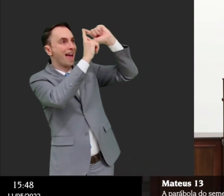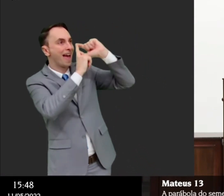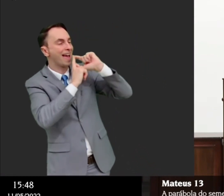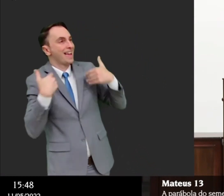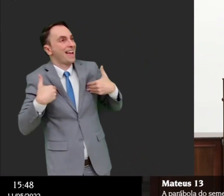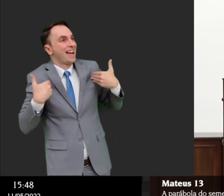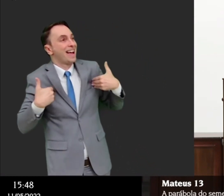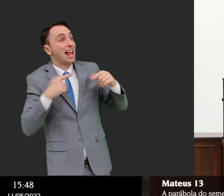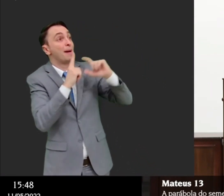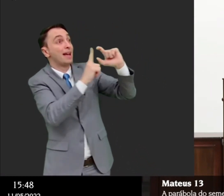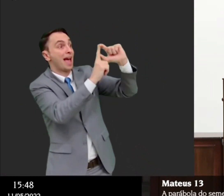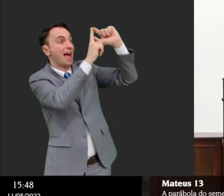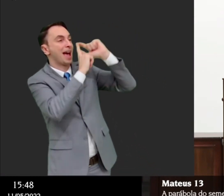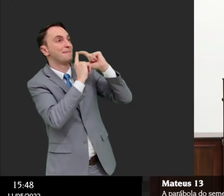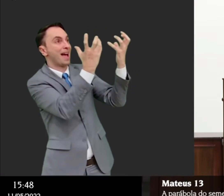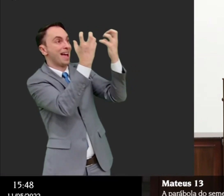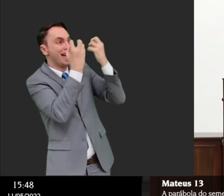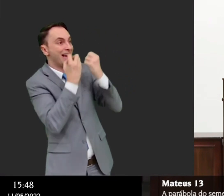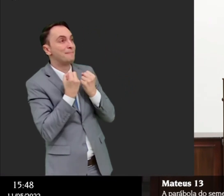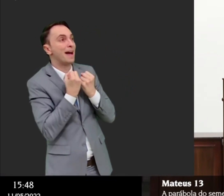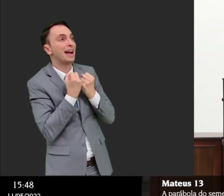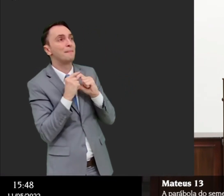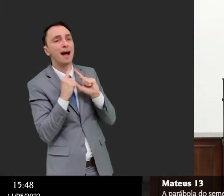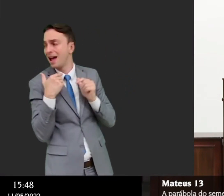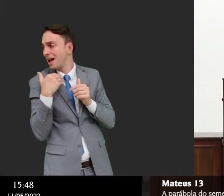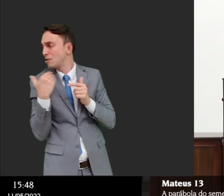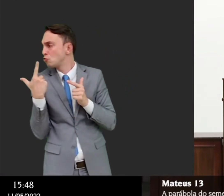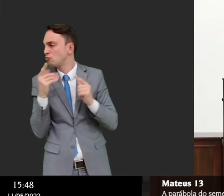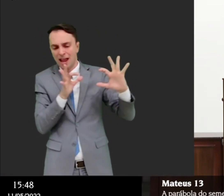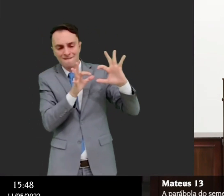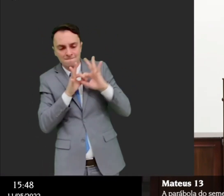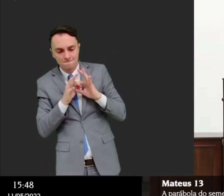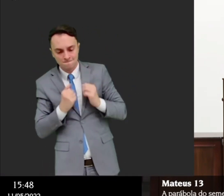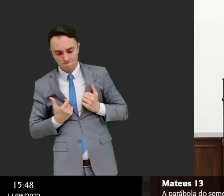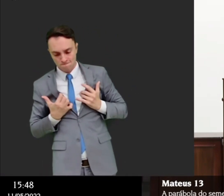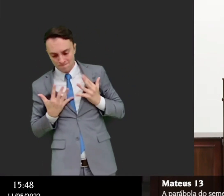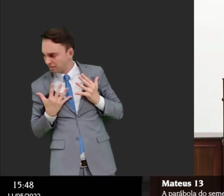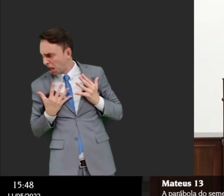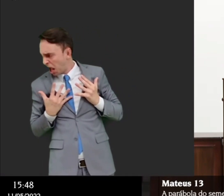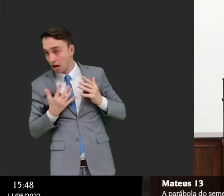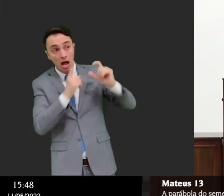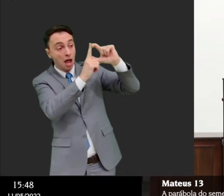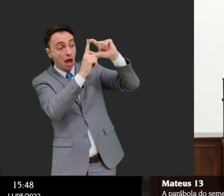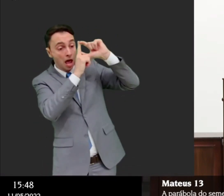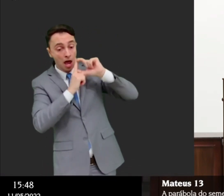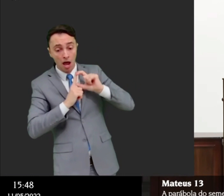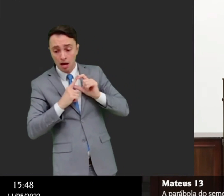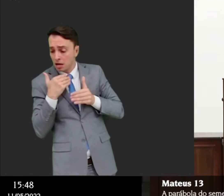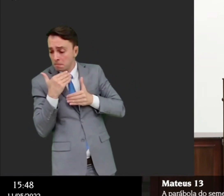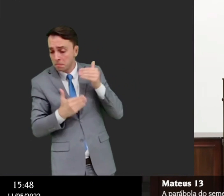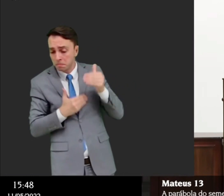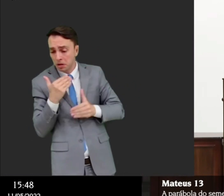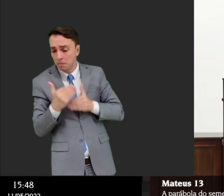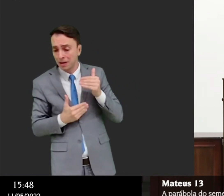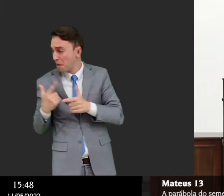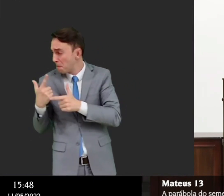Mas não tem raiz em si mesmo. Antes é de pouca duração. E chegada a angústia ou a